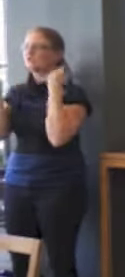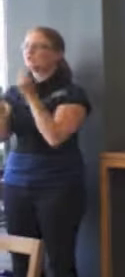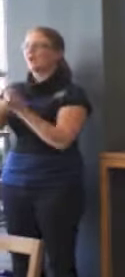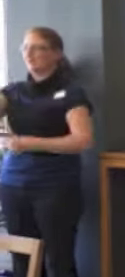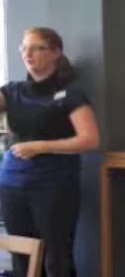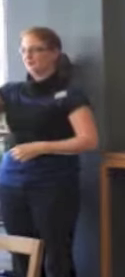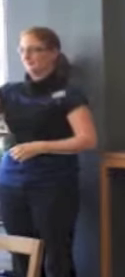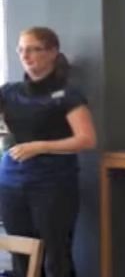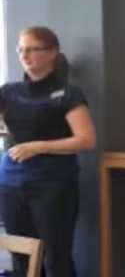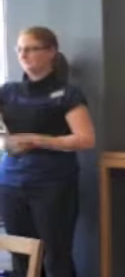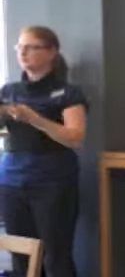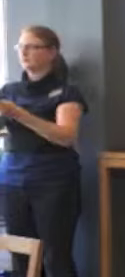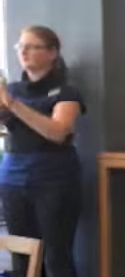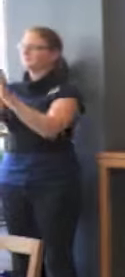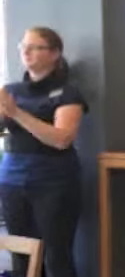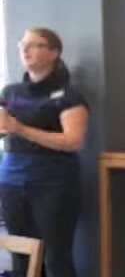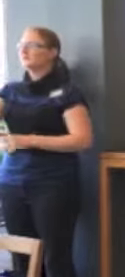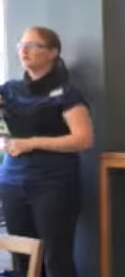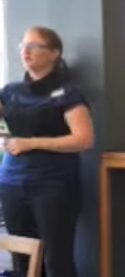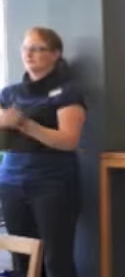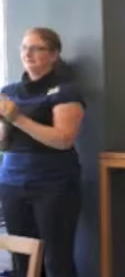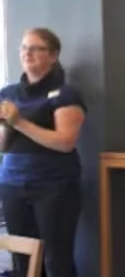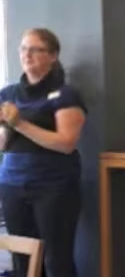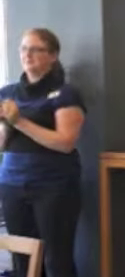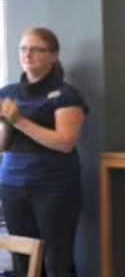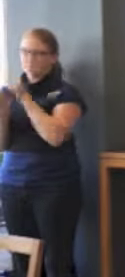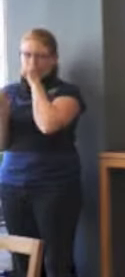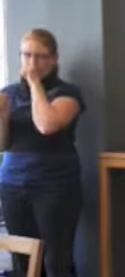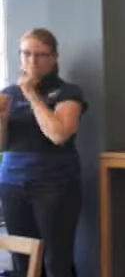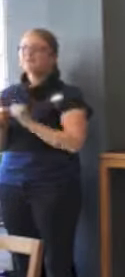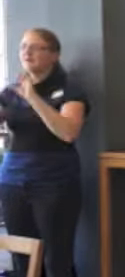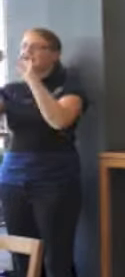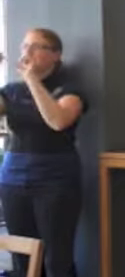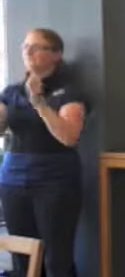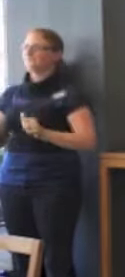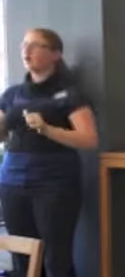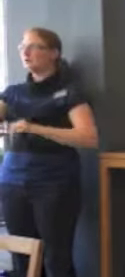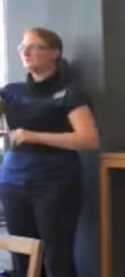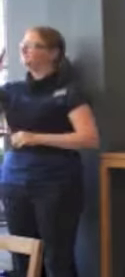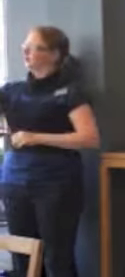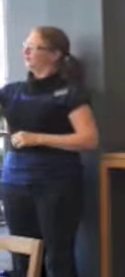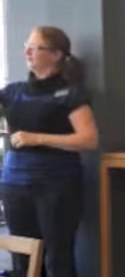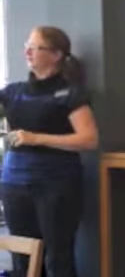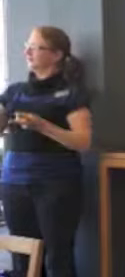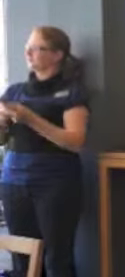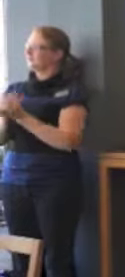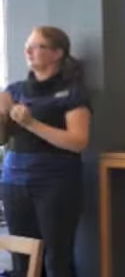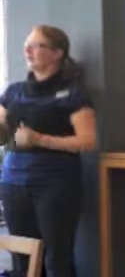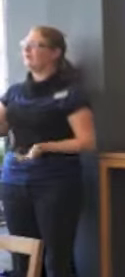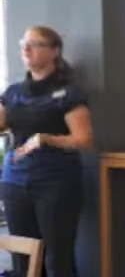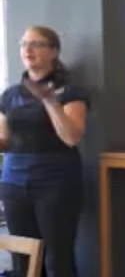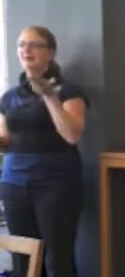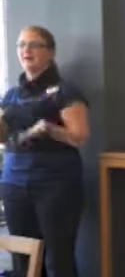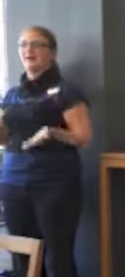sociala företag och den formen av företagande. Den här formen av företagande är ju en